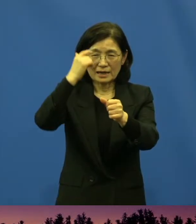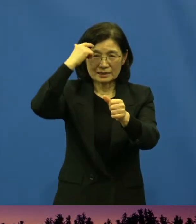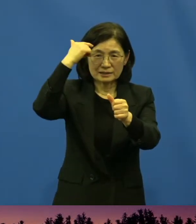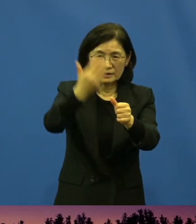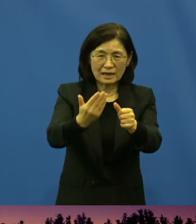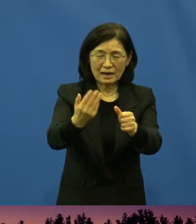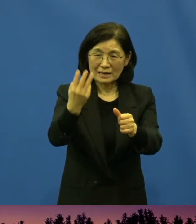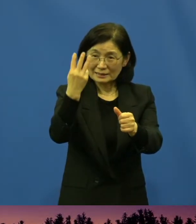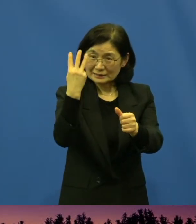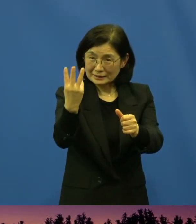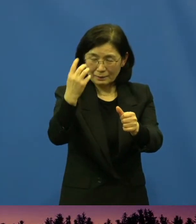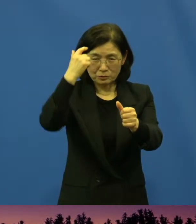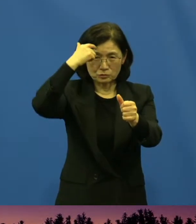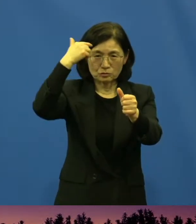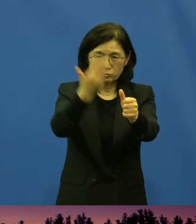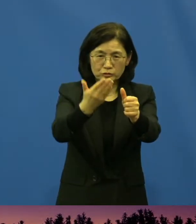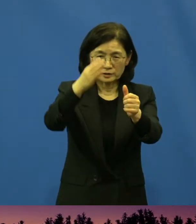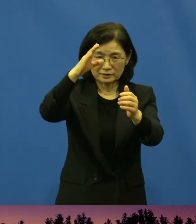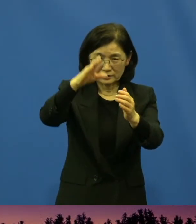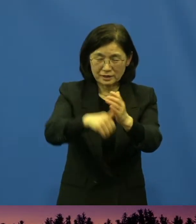자신감이 보이지 않아요.